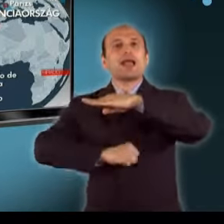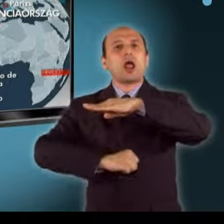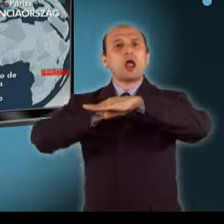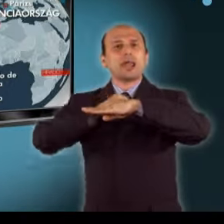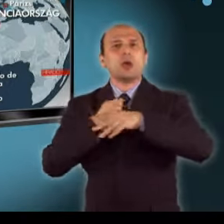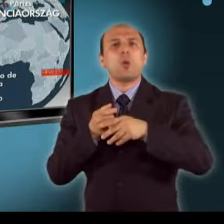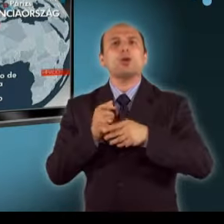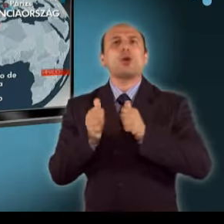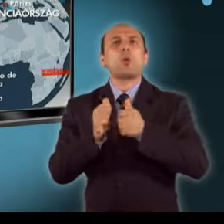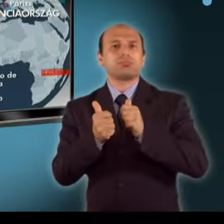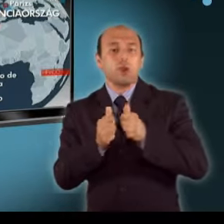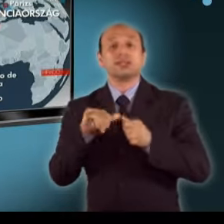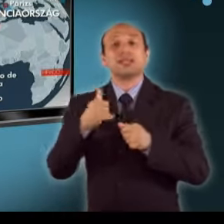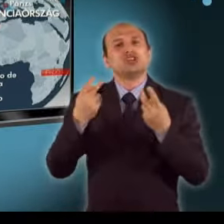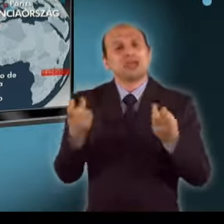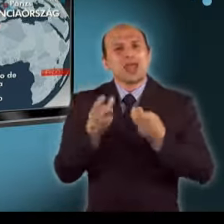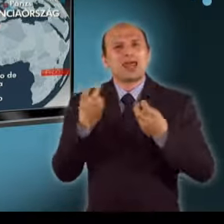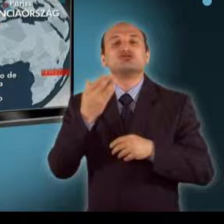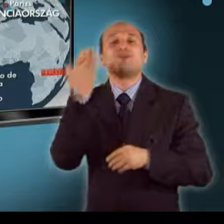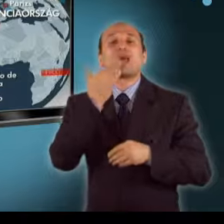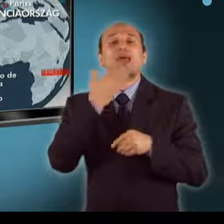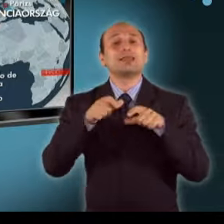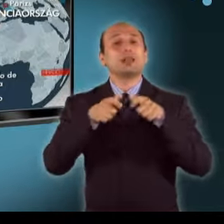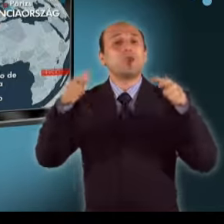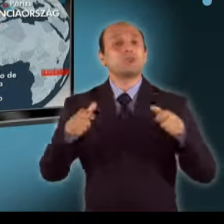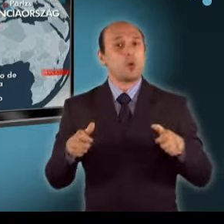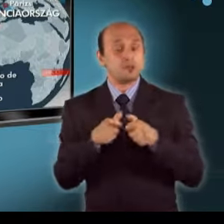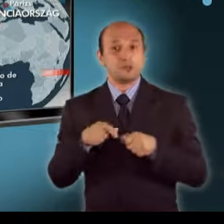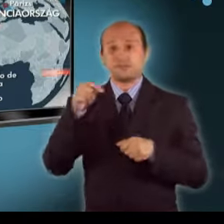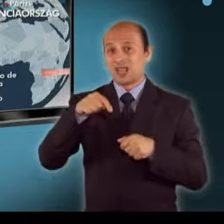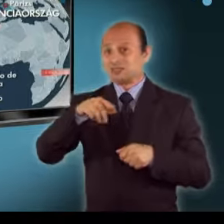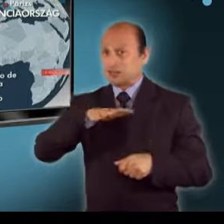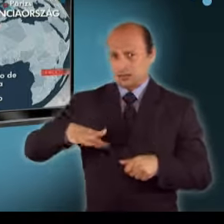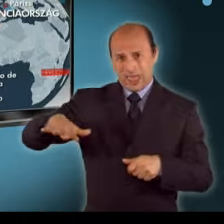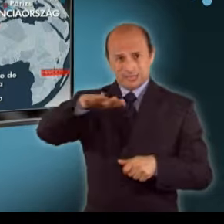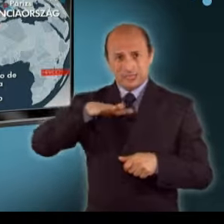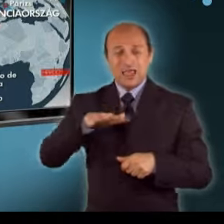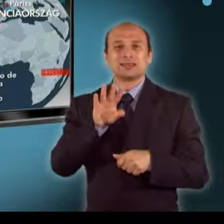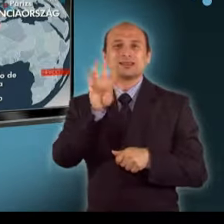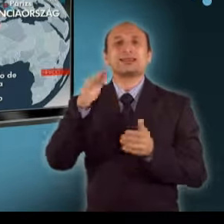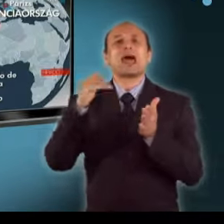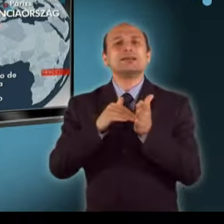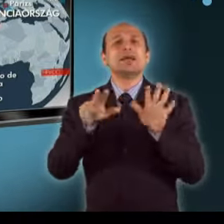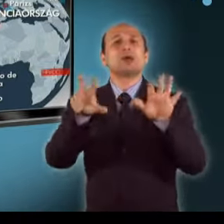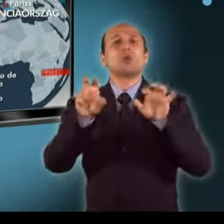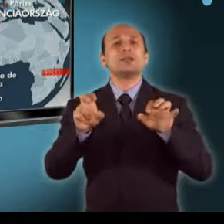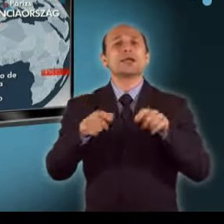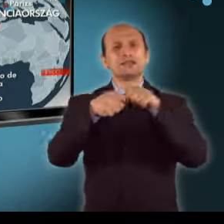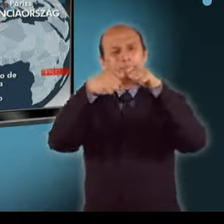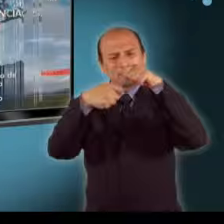próbálják megkeresni a gép fekete dobozát. A baleset helyszínén körülbelül 4800 méter mély az